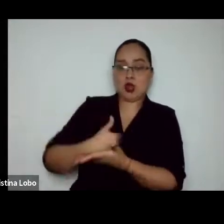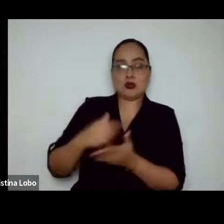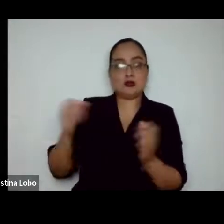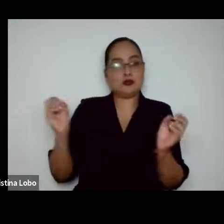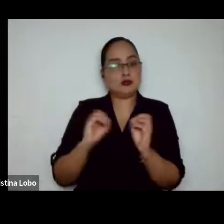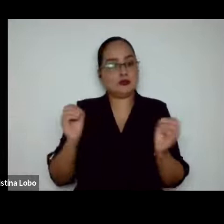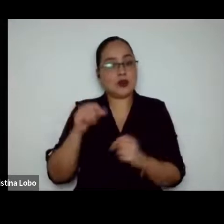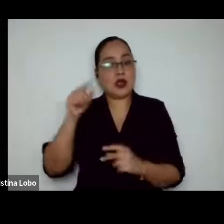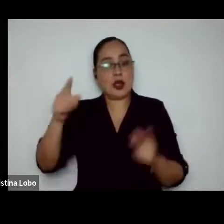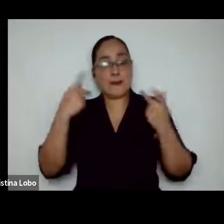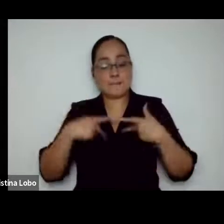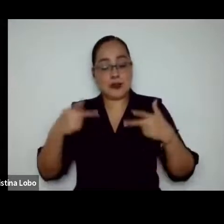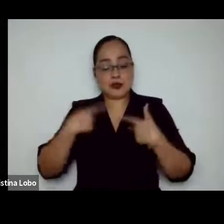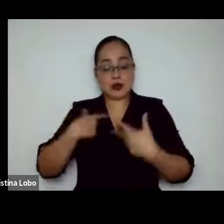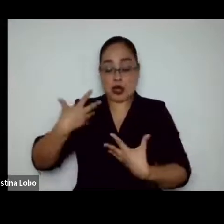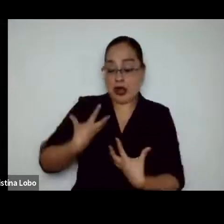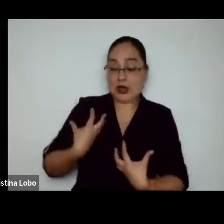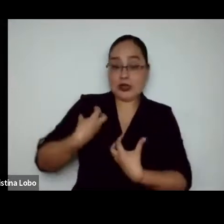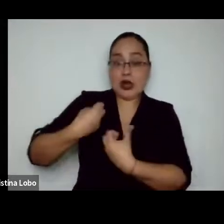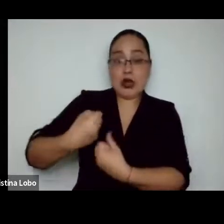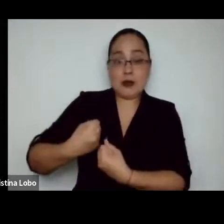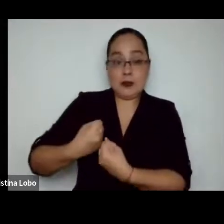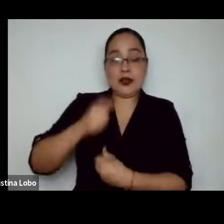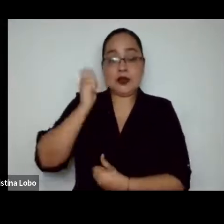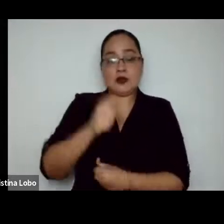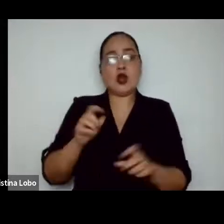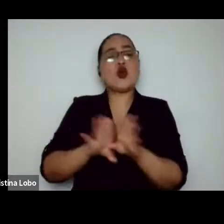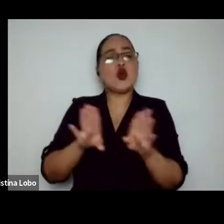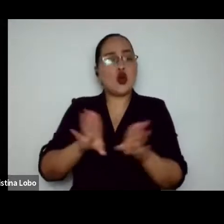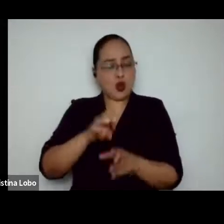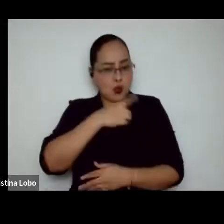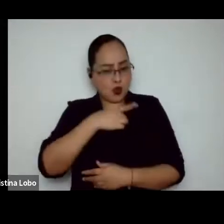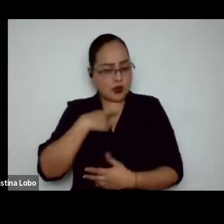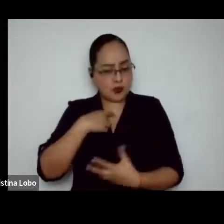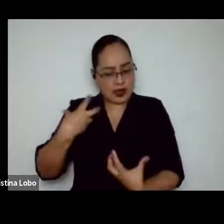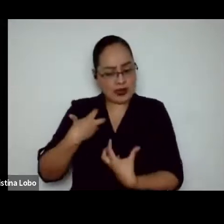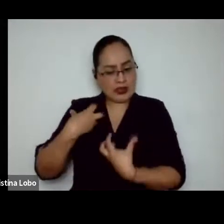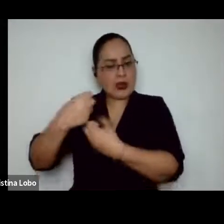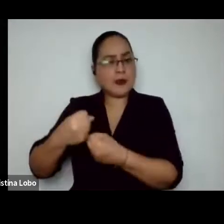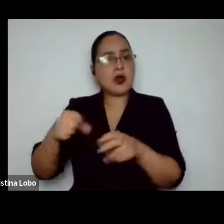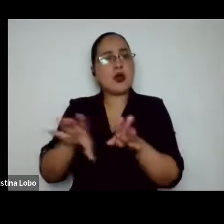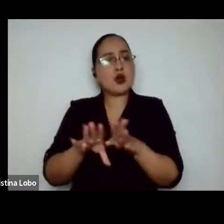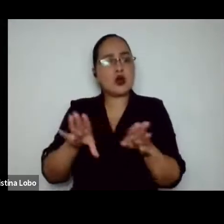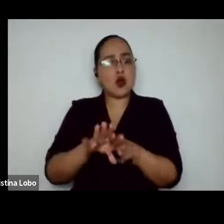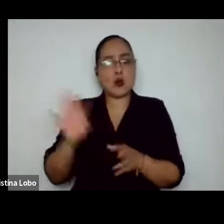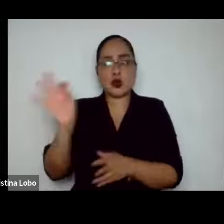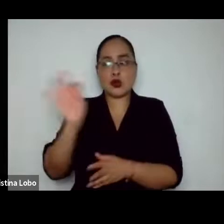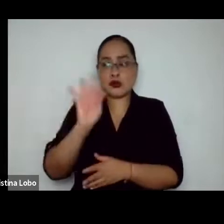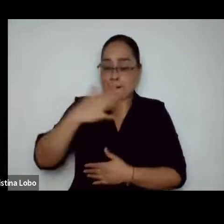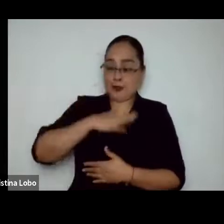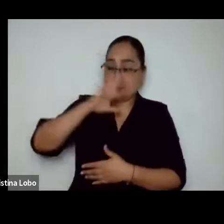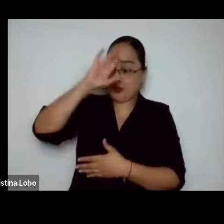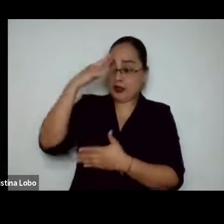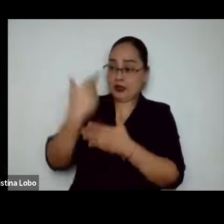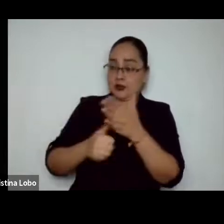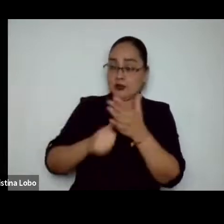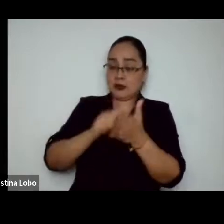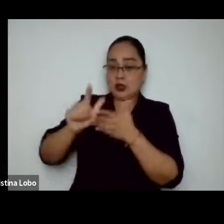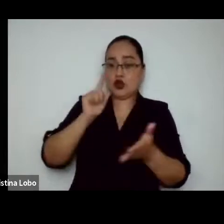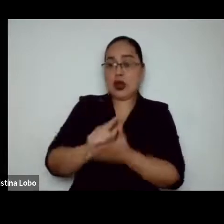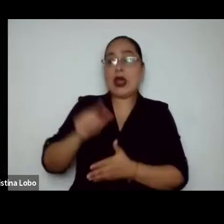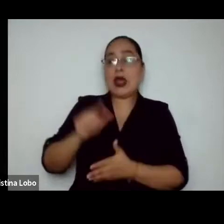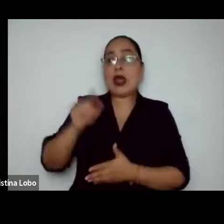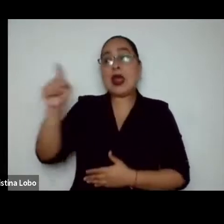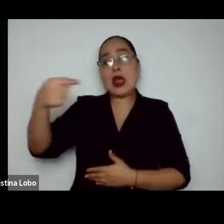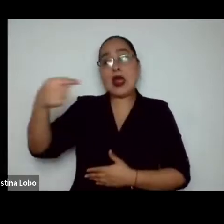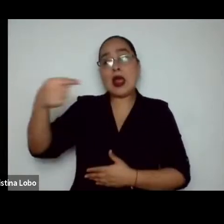detenga, sepamos en qué condiciones nos puede detener, que sepamos que si nos va a detener por un delito, nos tiene que informar cuál es